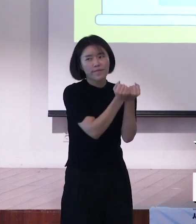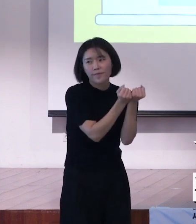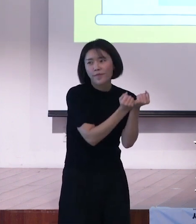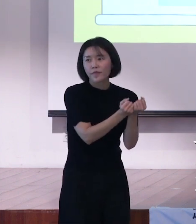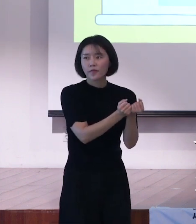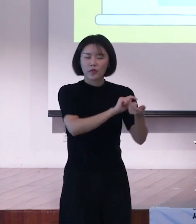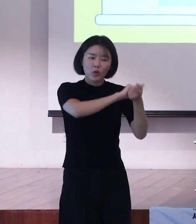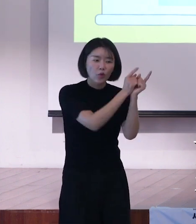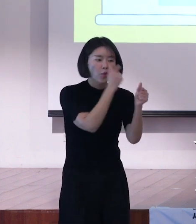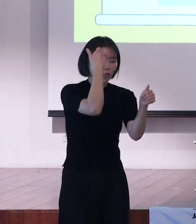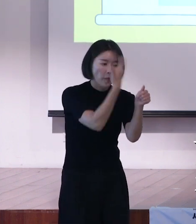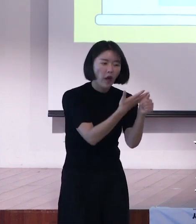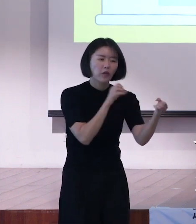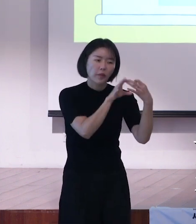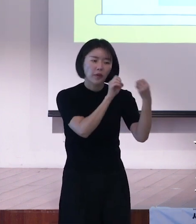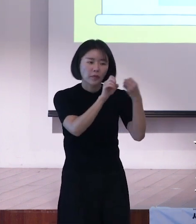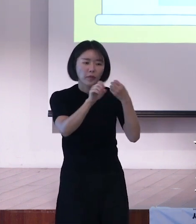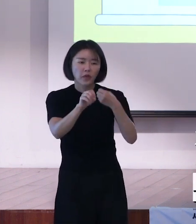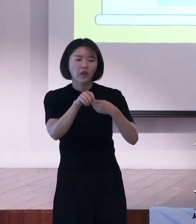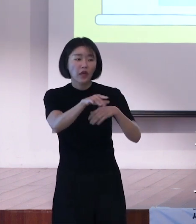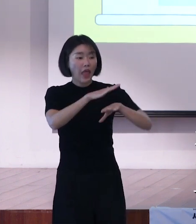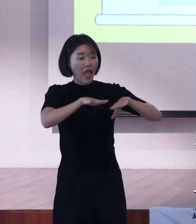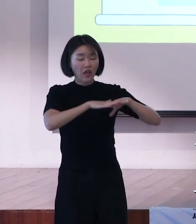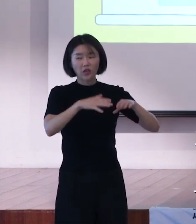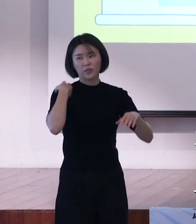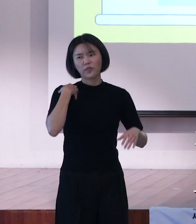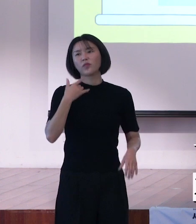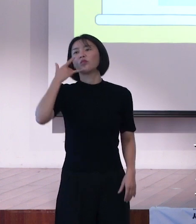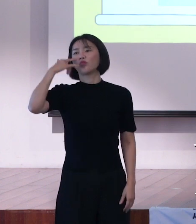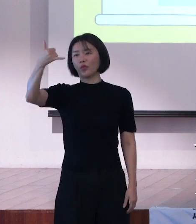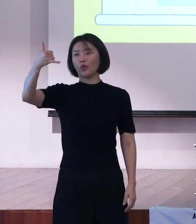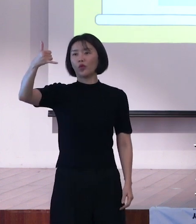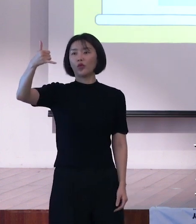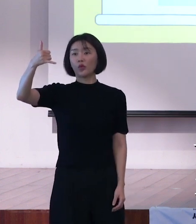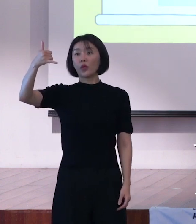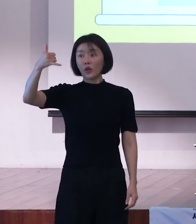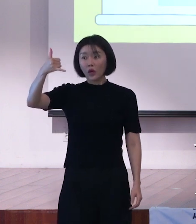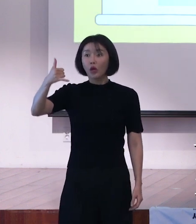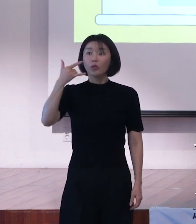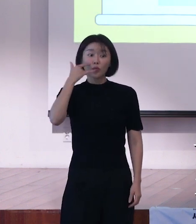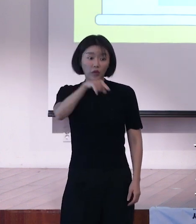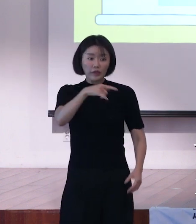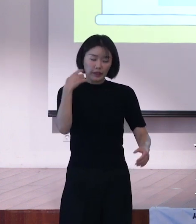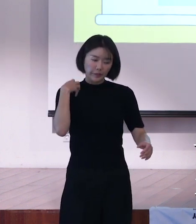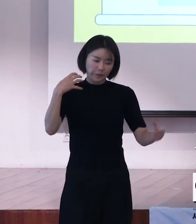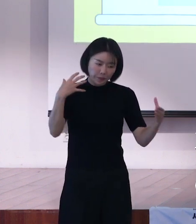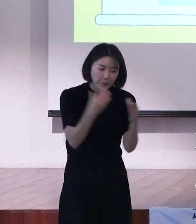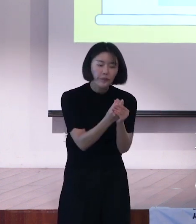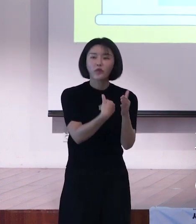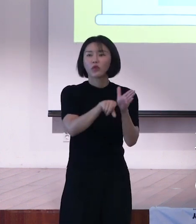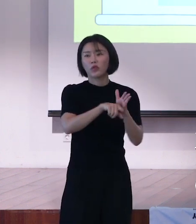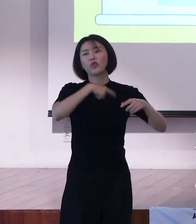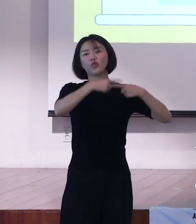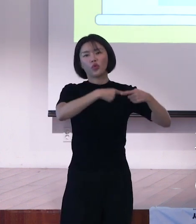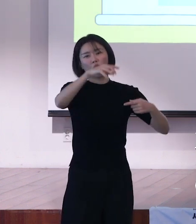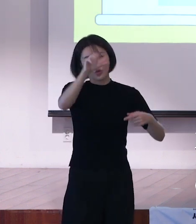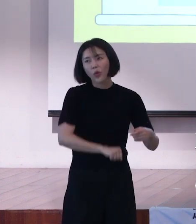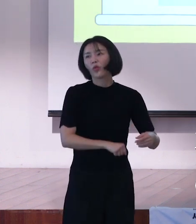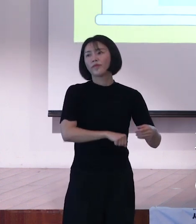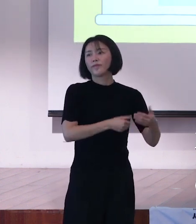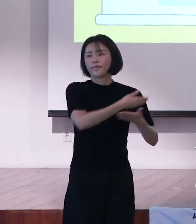것이 부모의 역할이라고 저는 생각을 하거든요. 그러려면 이 상호작용이 되려면 저는